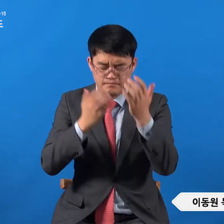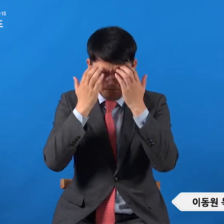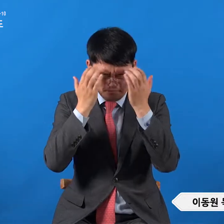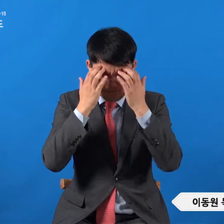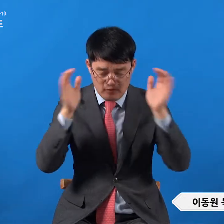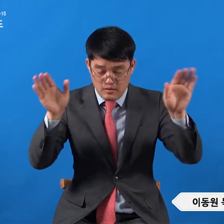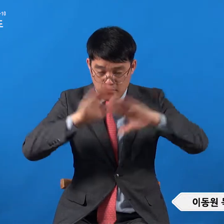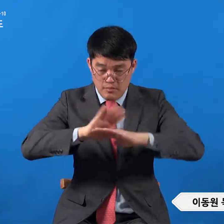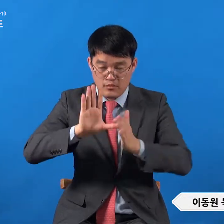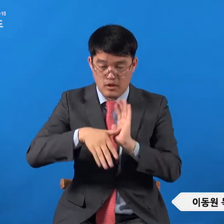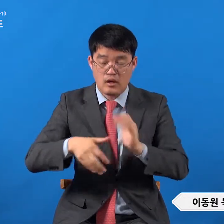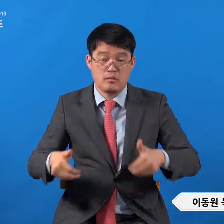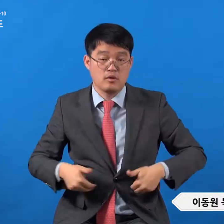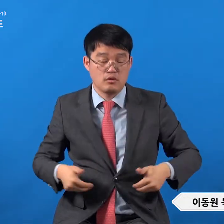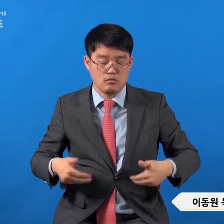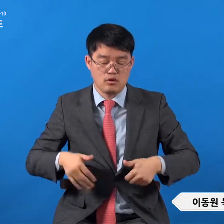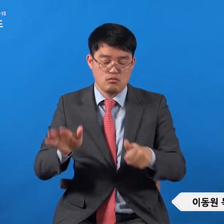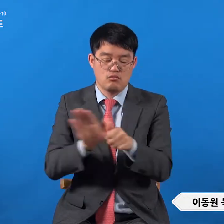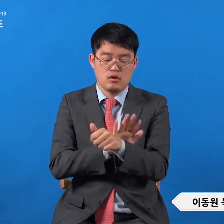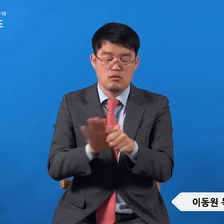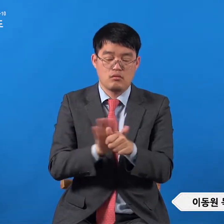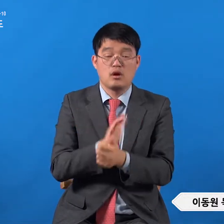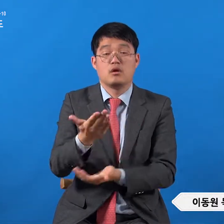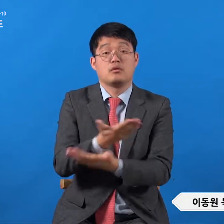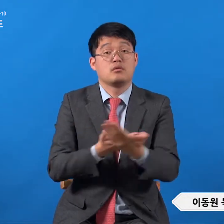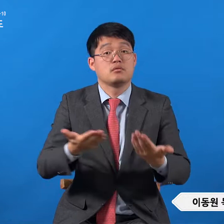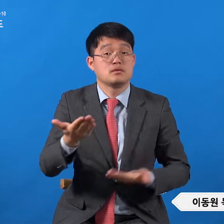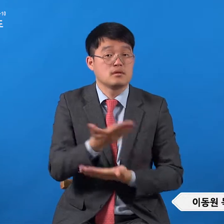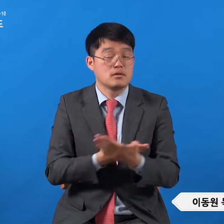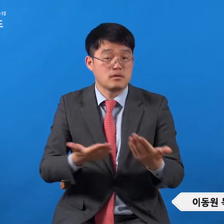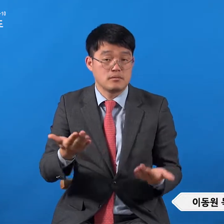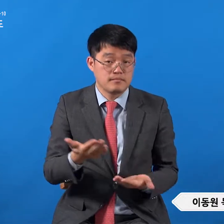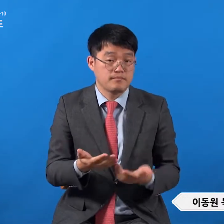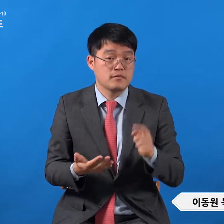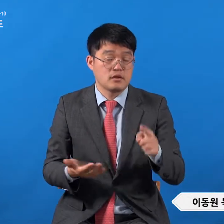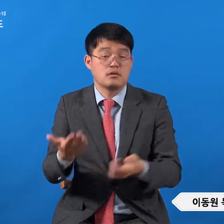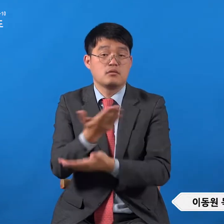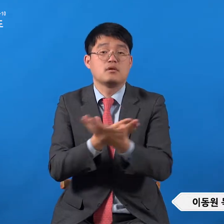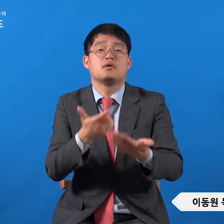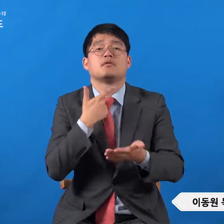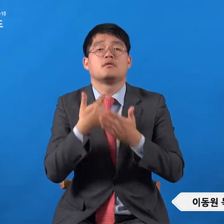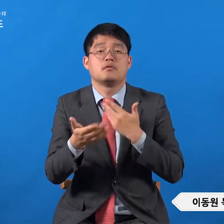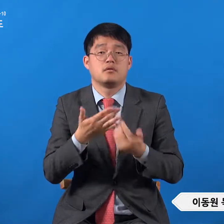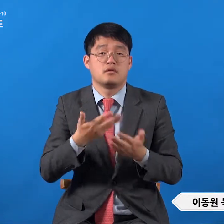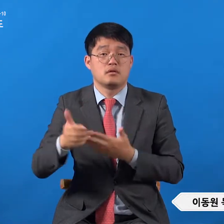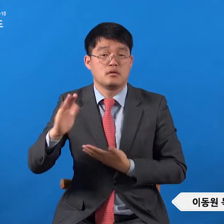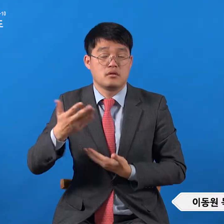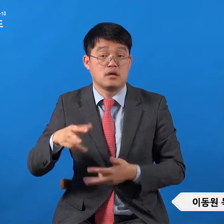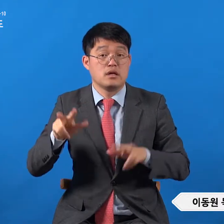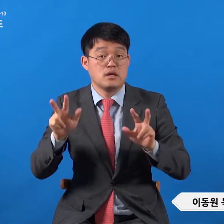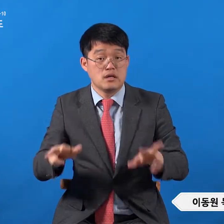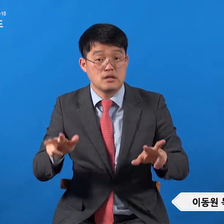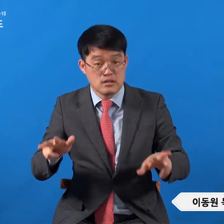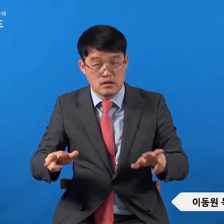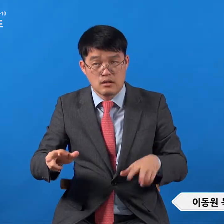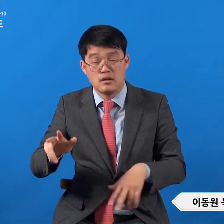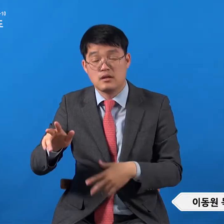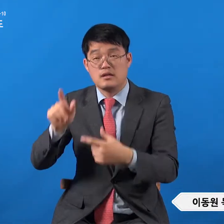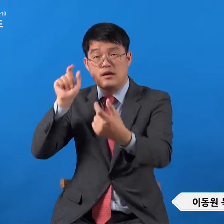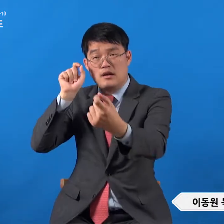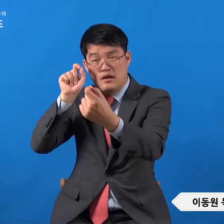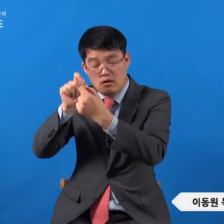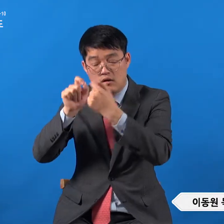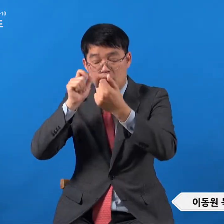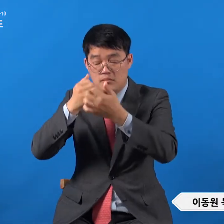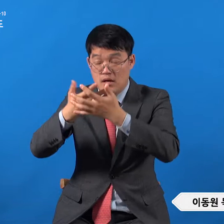밤에 필요한 위로의 교제. 나는 여러분들이 이런 교제를 경험하면서 이제 밝아올 아침을